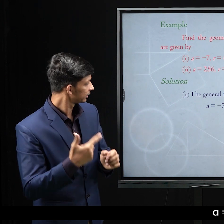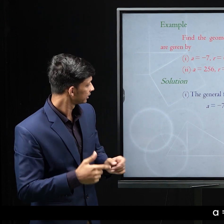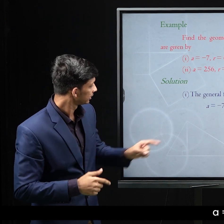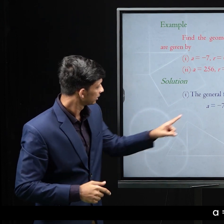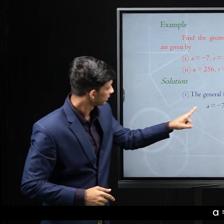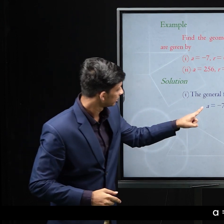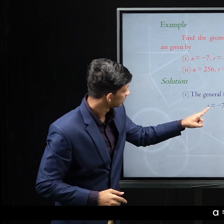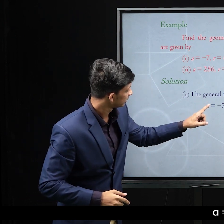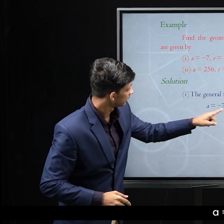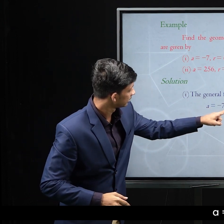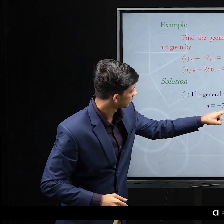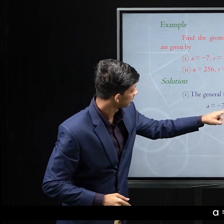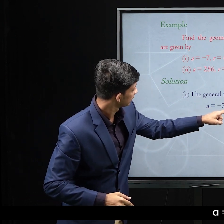-7,